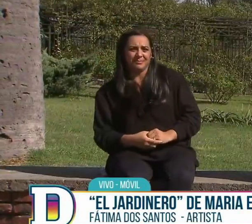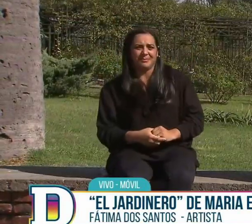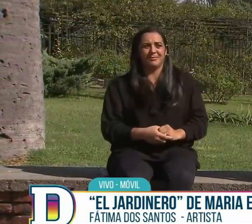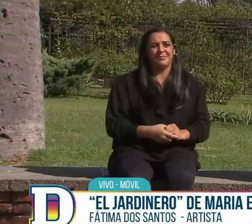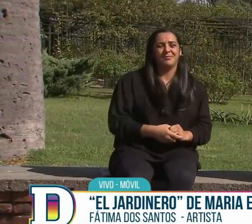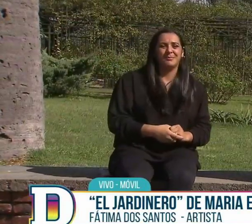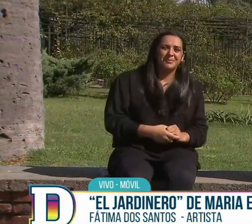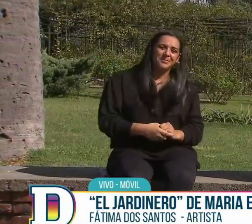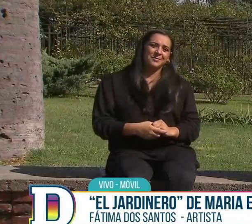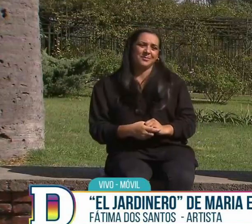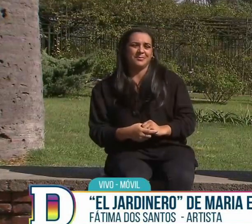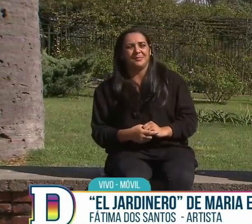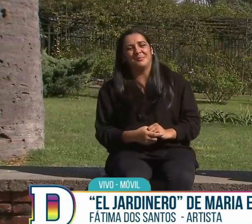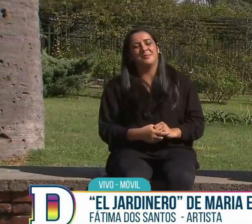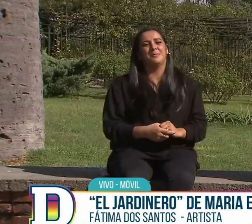¿Saben lo que aprendí?